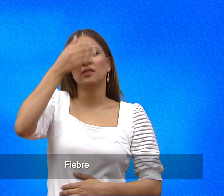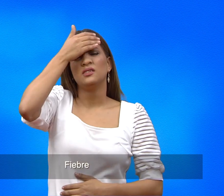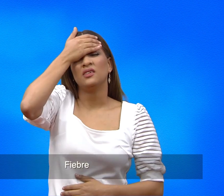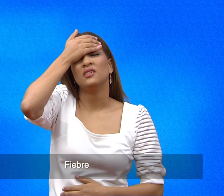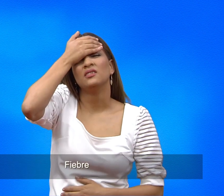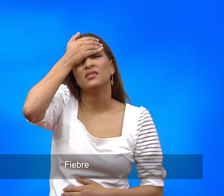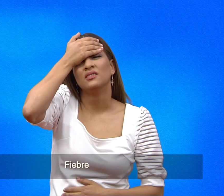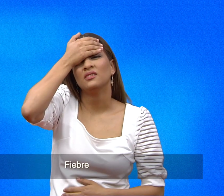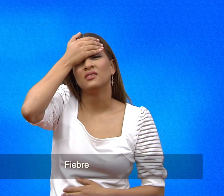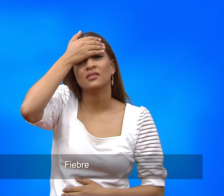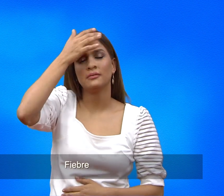fiebre